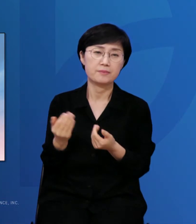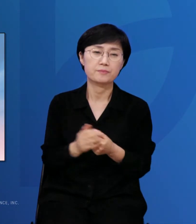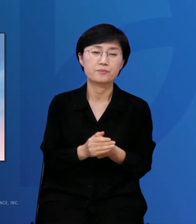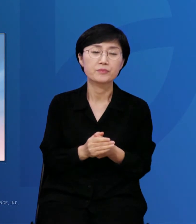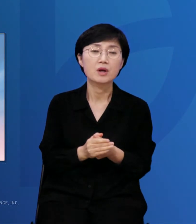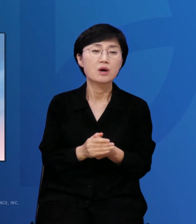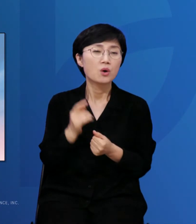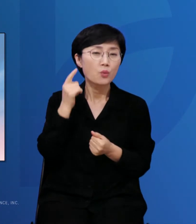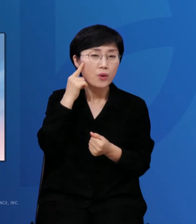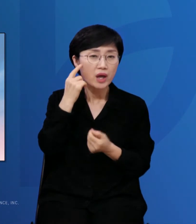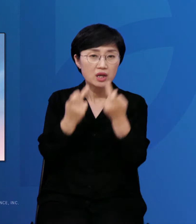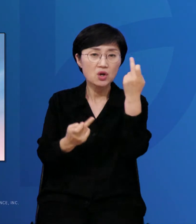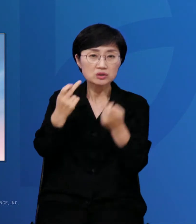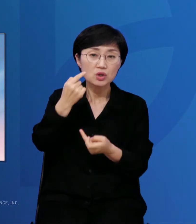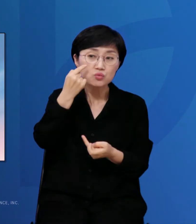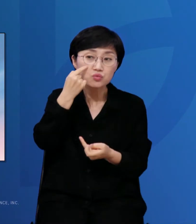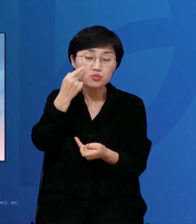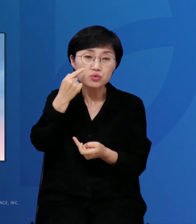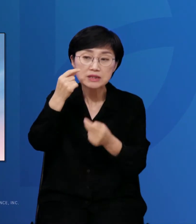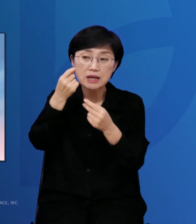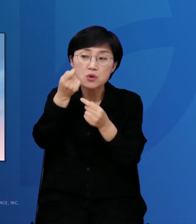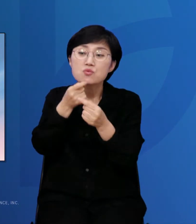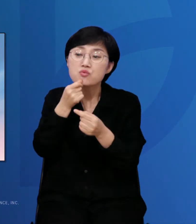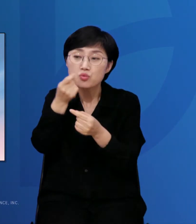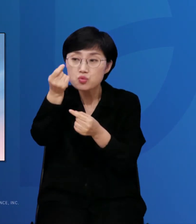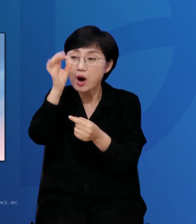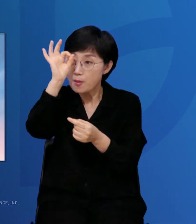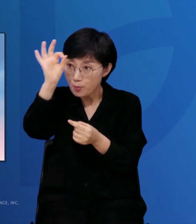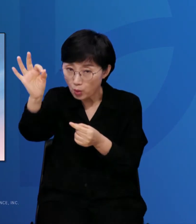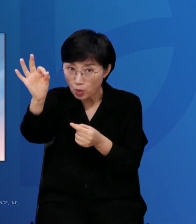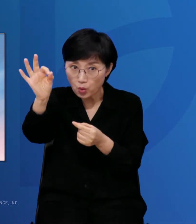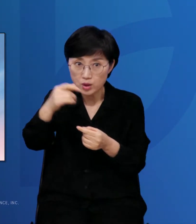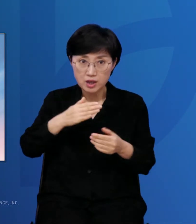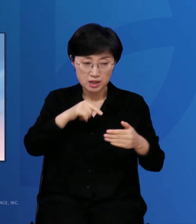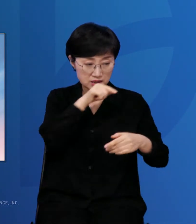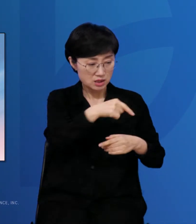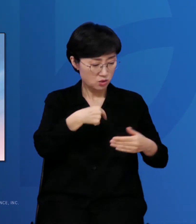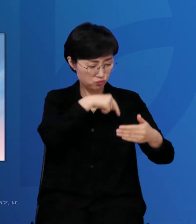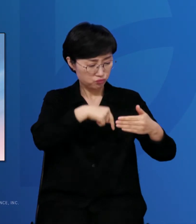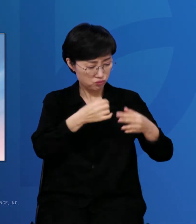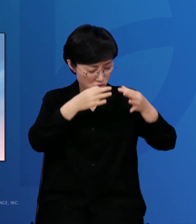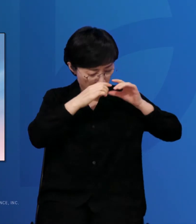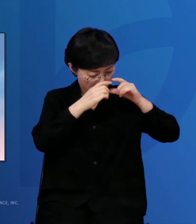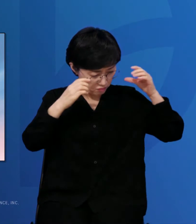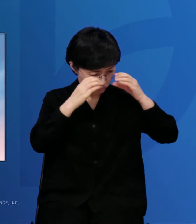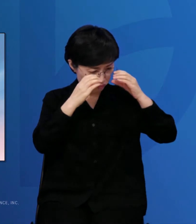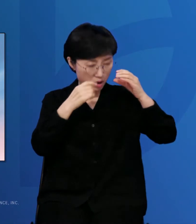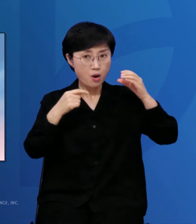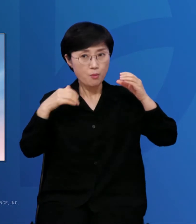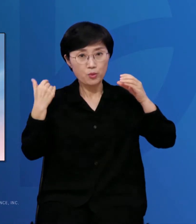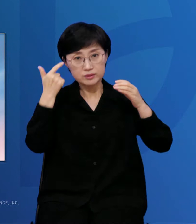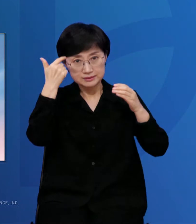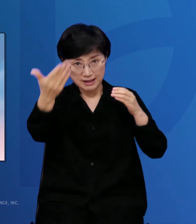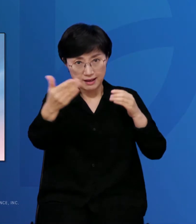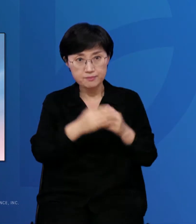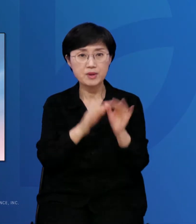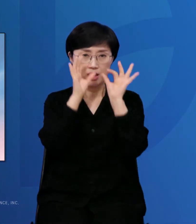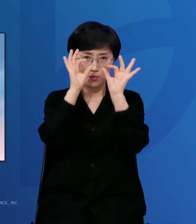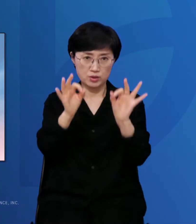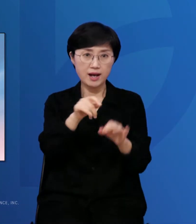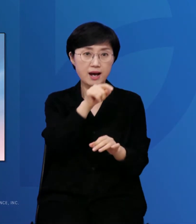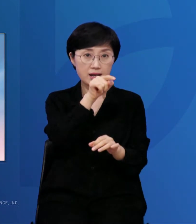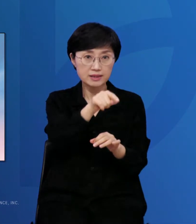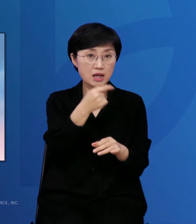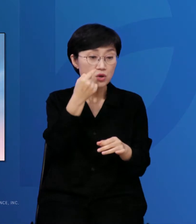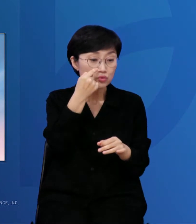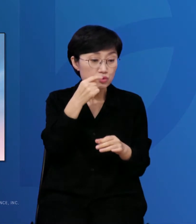것이니라. 어찌하여 형제의 눈 속에 있는 티는 보고 내 속에 있는 들보는 깨닫지 못하느냐. 보라, 내 속